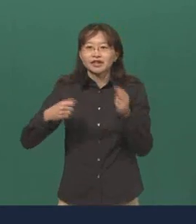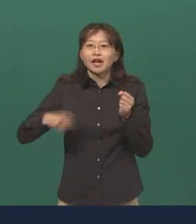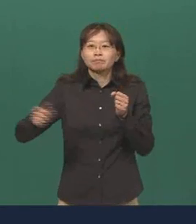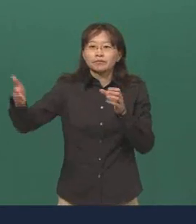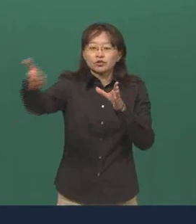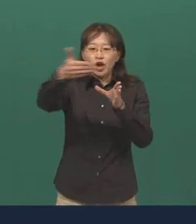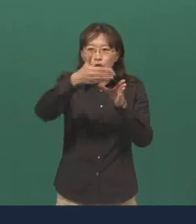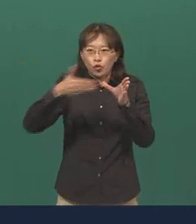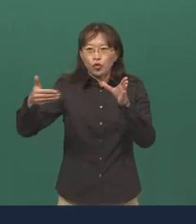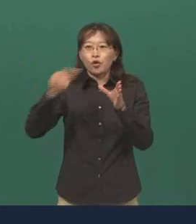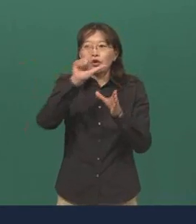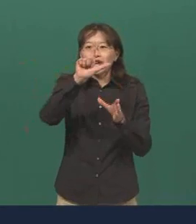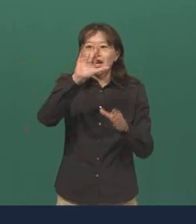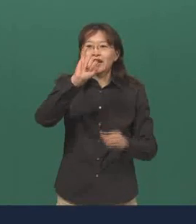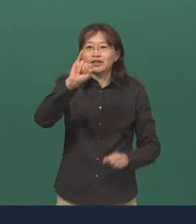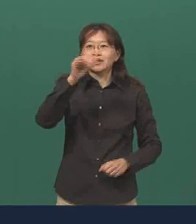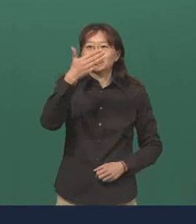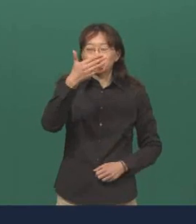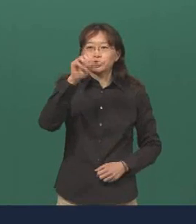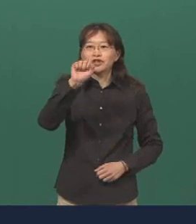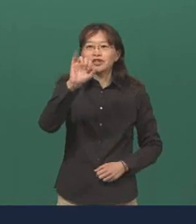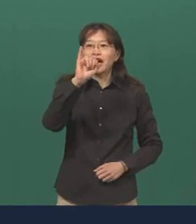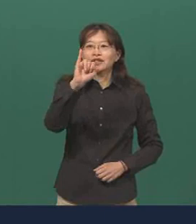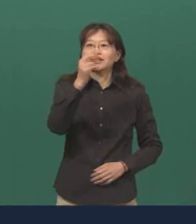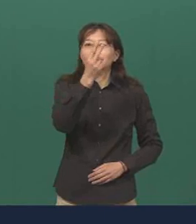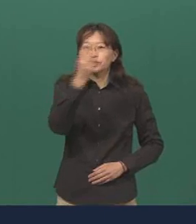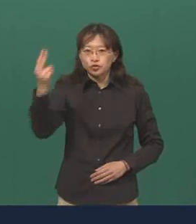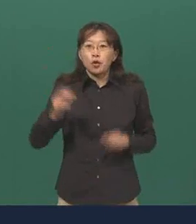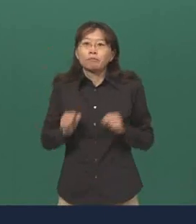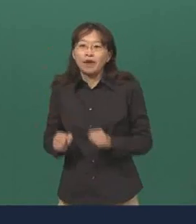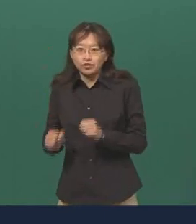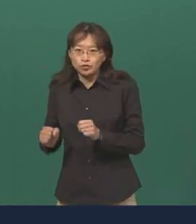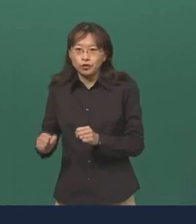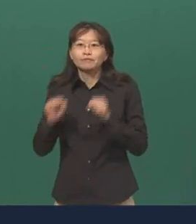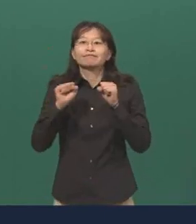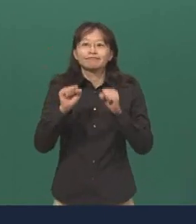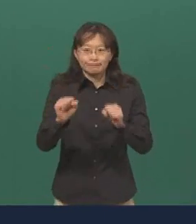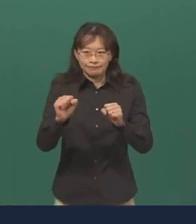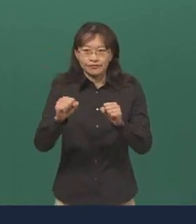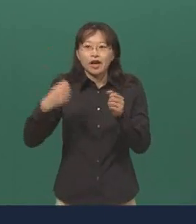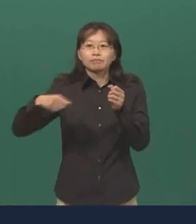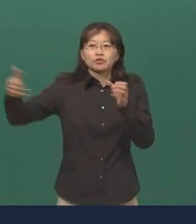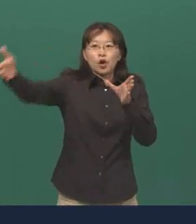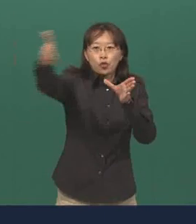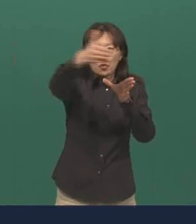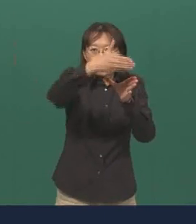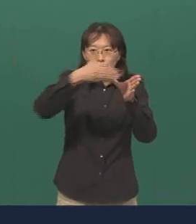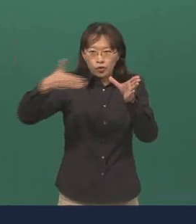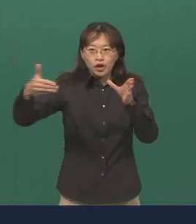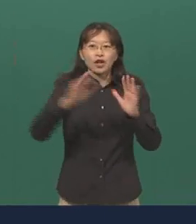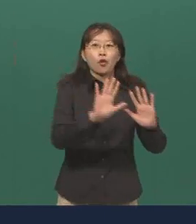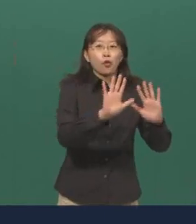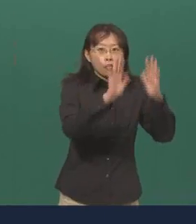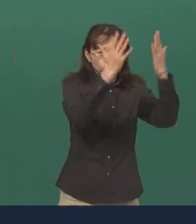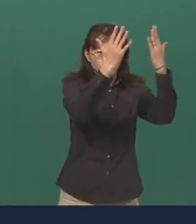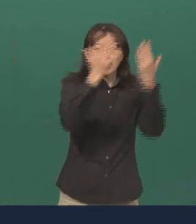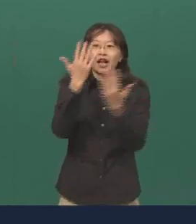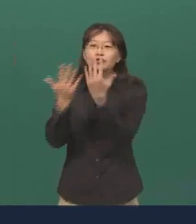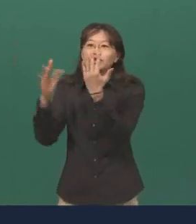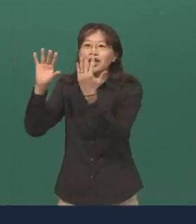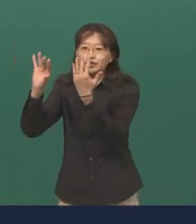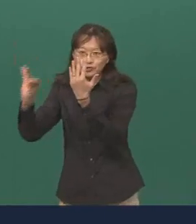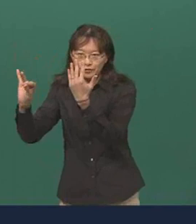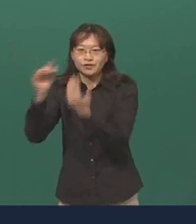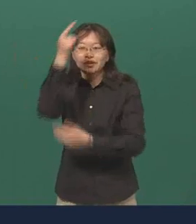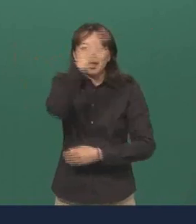2月24日、大津市から草津市の琵琶湖岸を走る琵琶湖レイクサイドマラソンが行われ